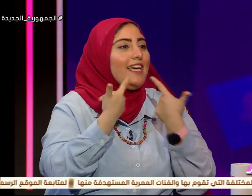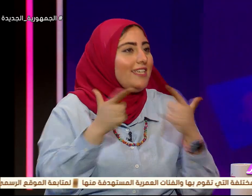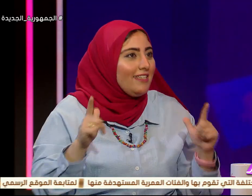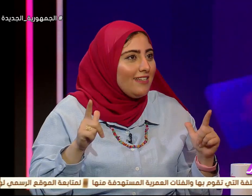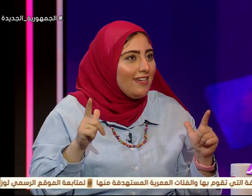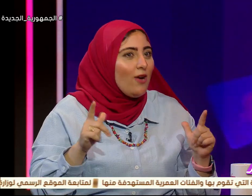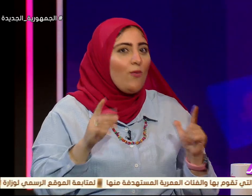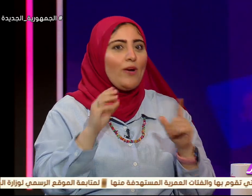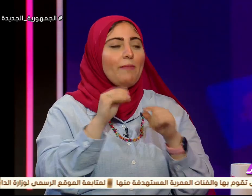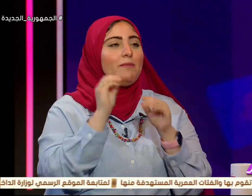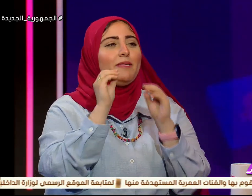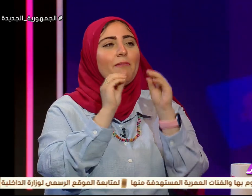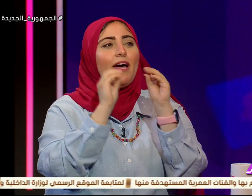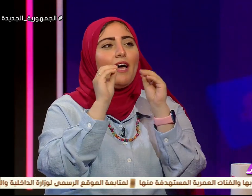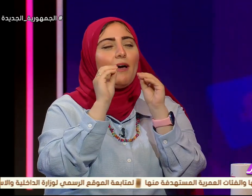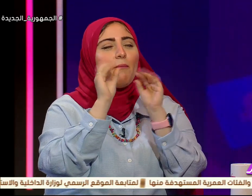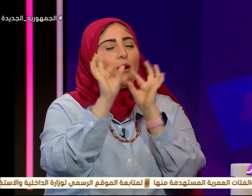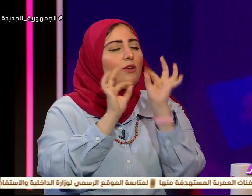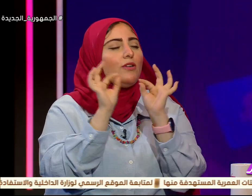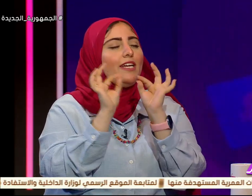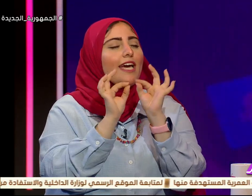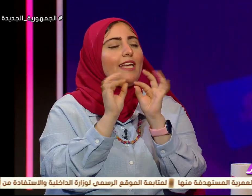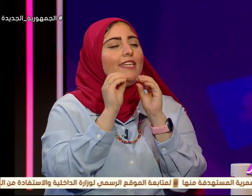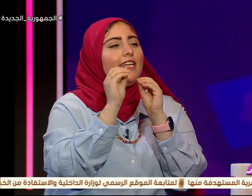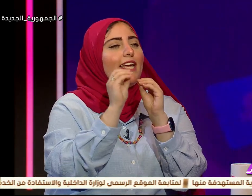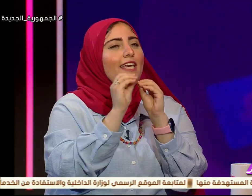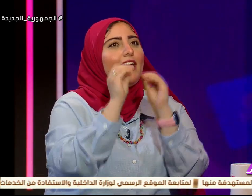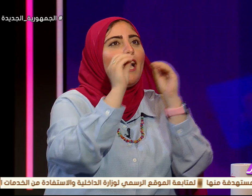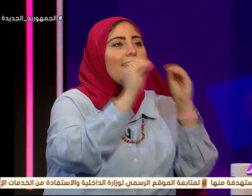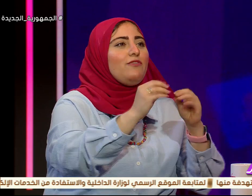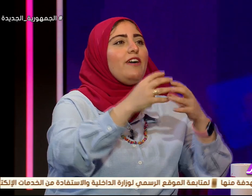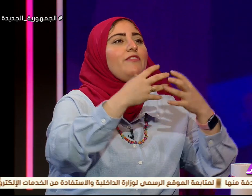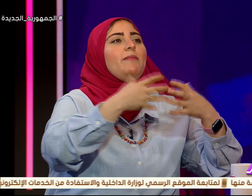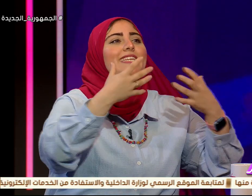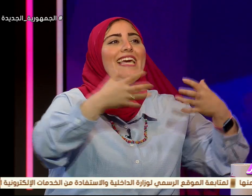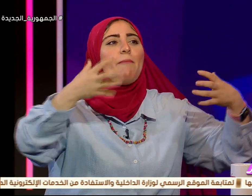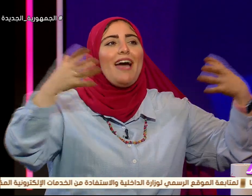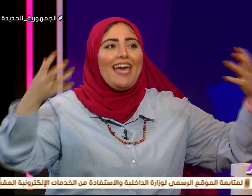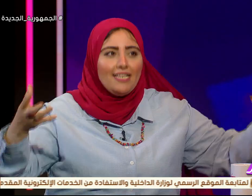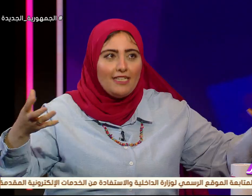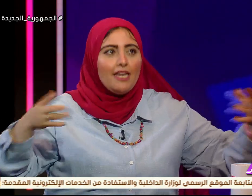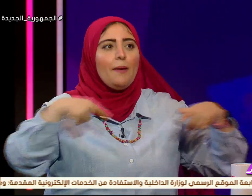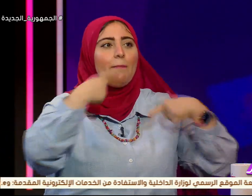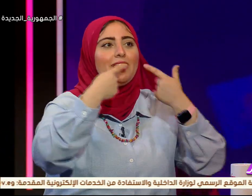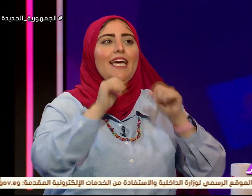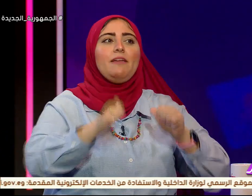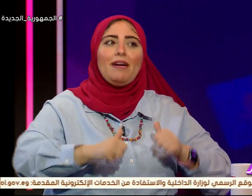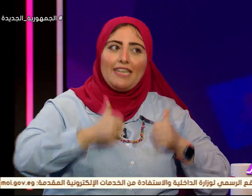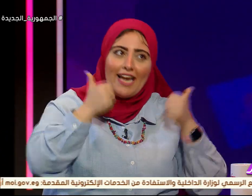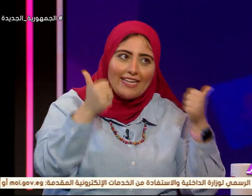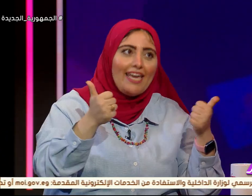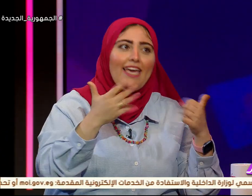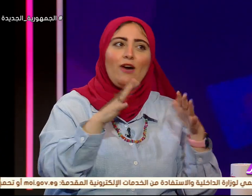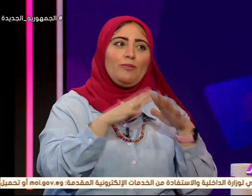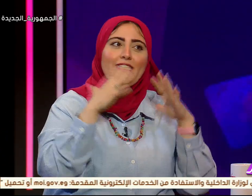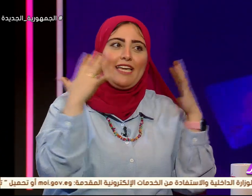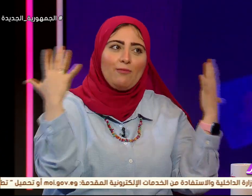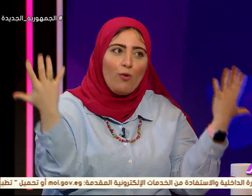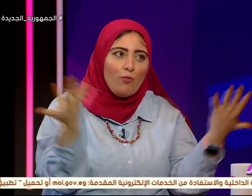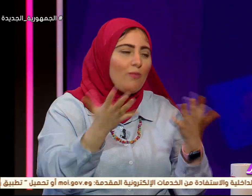بتتحكي، وكمان بتبقى بختار الاغاني اللي هي هادفه ليها معاني بتتكلم عن الحياه او بتتكلم عموما